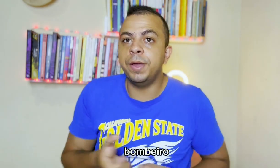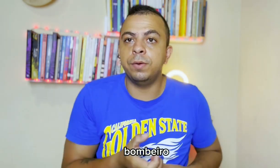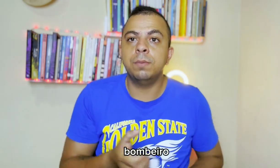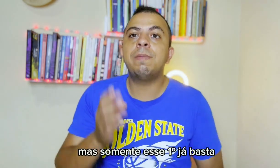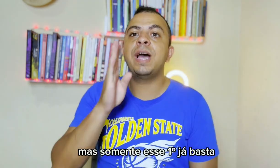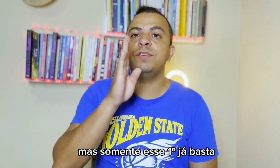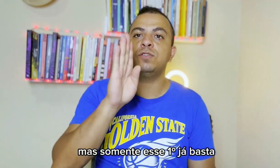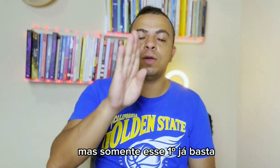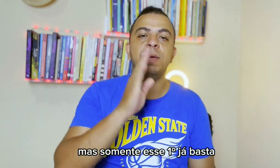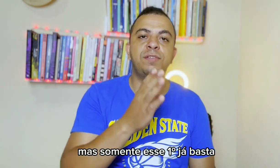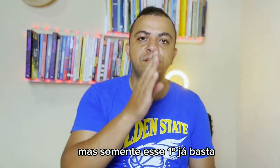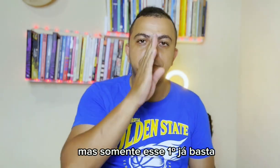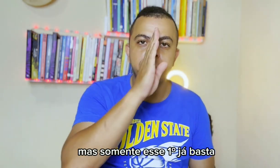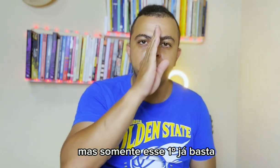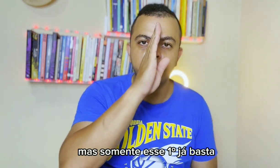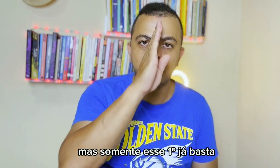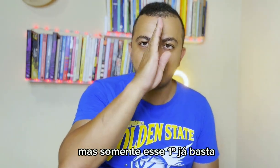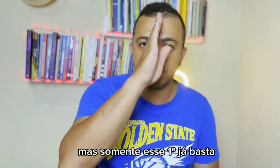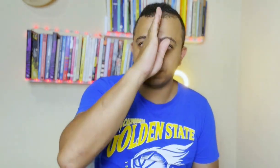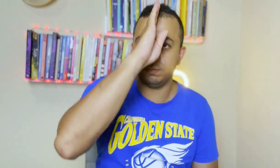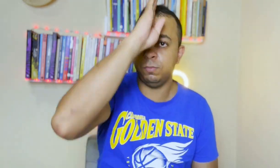Bombeiro. Mas somente esse primeiro já basta. Bombeiro.